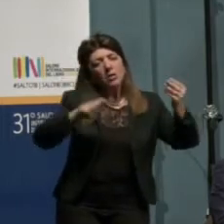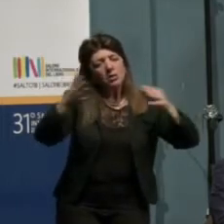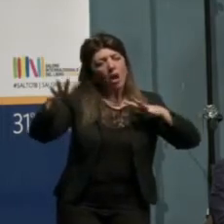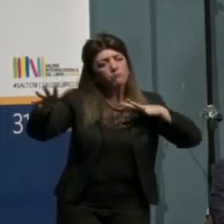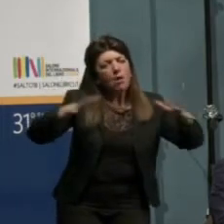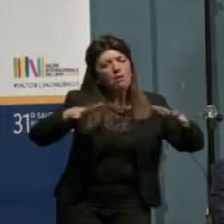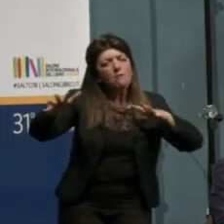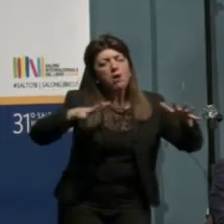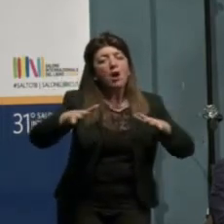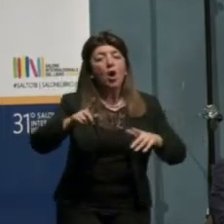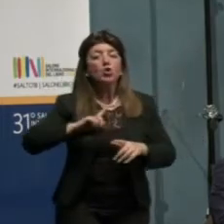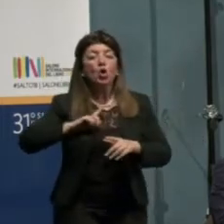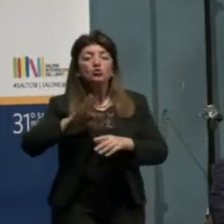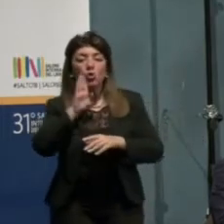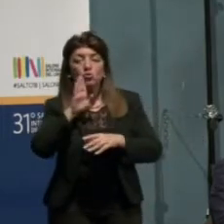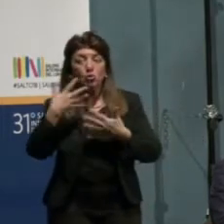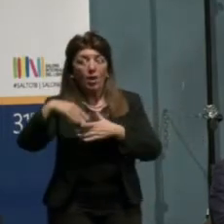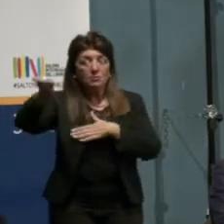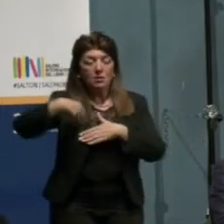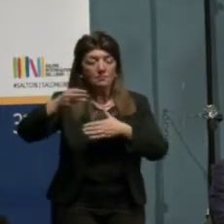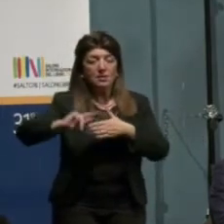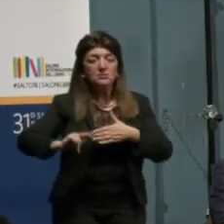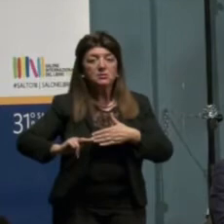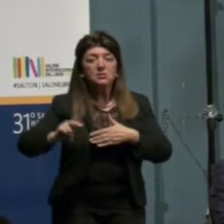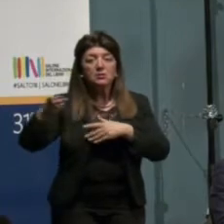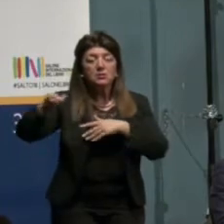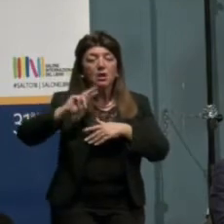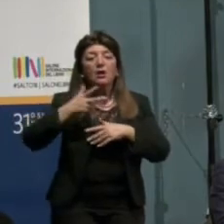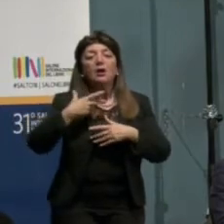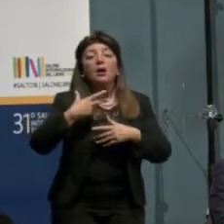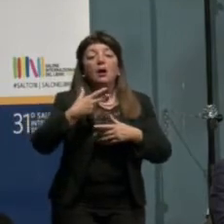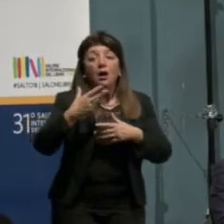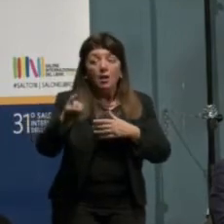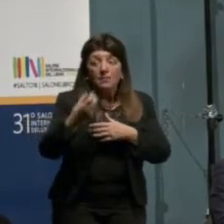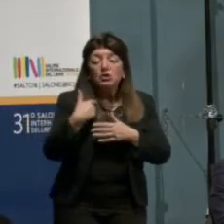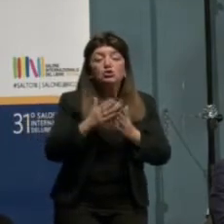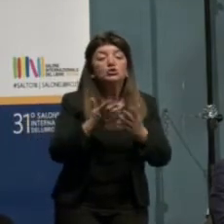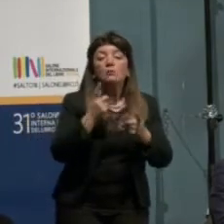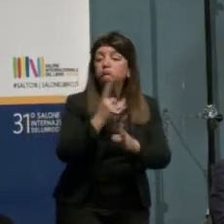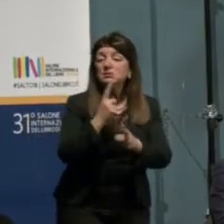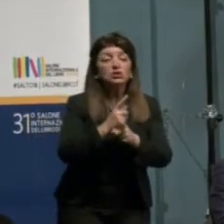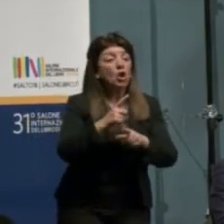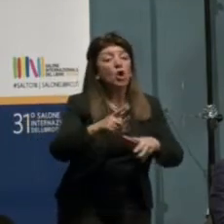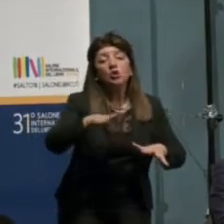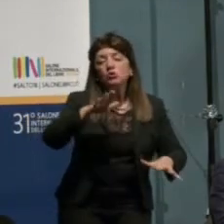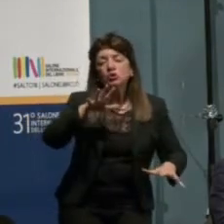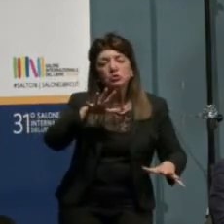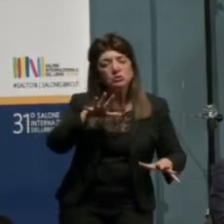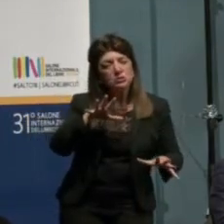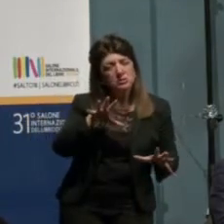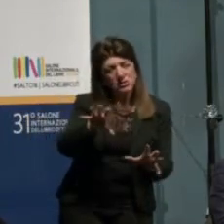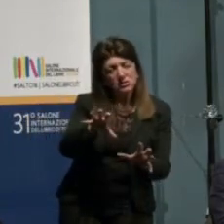il nostro consulente dicendomi abbiamo bisogno di molta più pressione diamogli molta più pressione